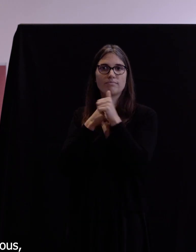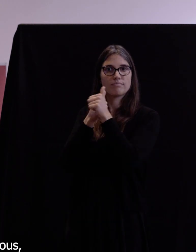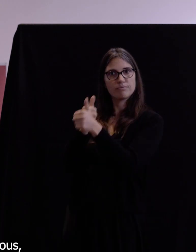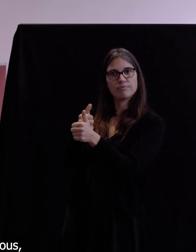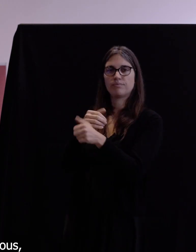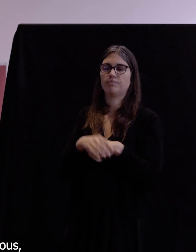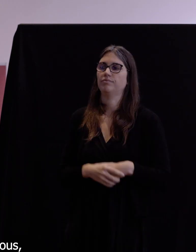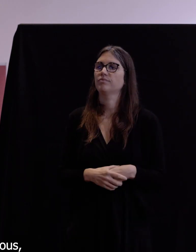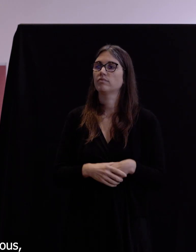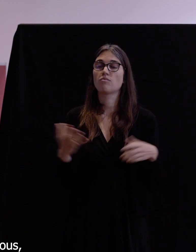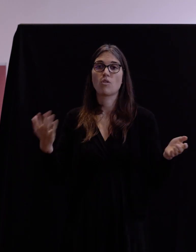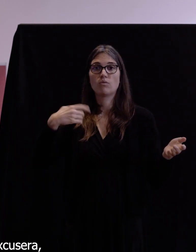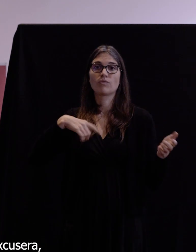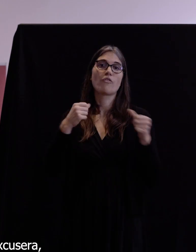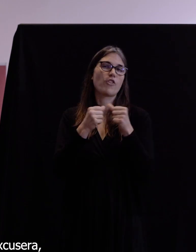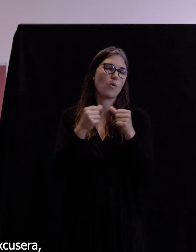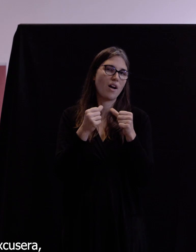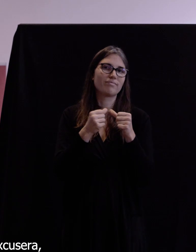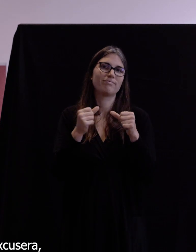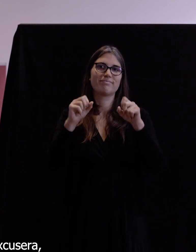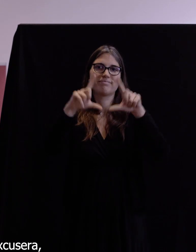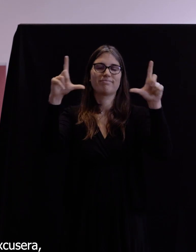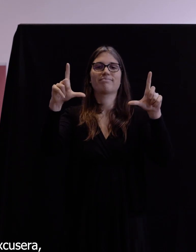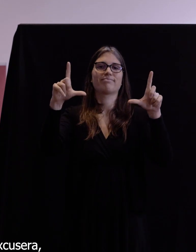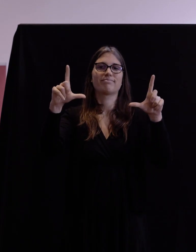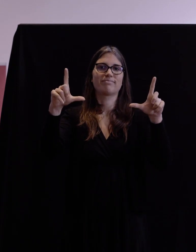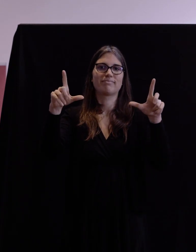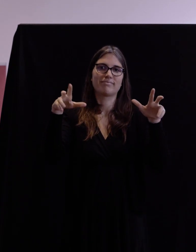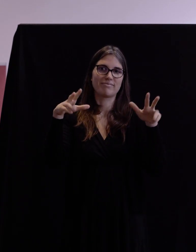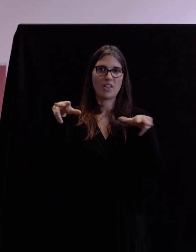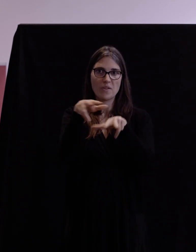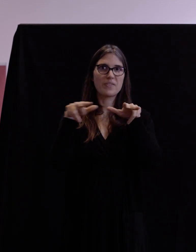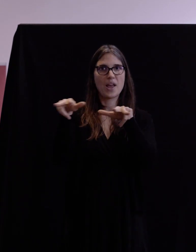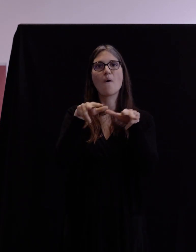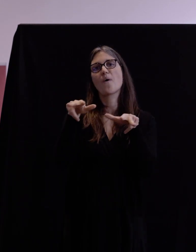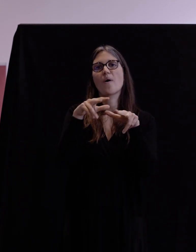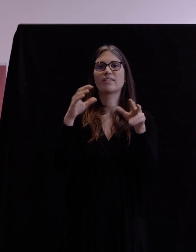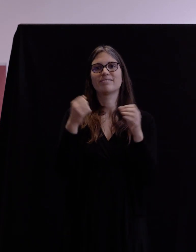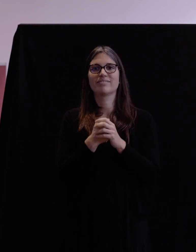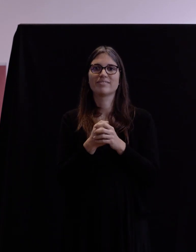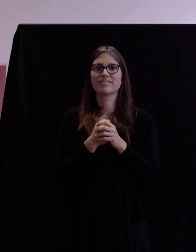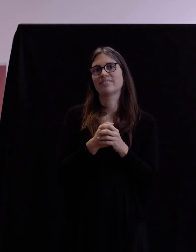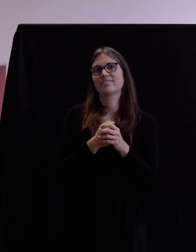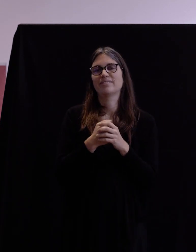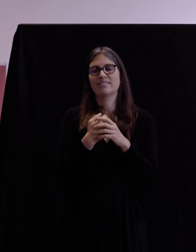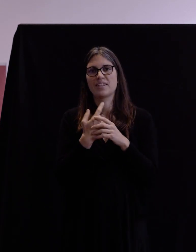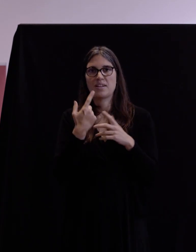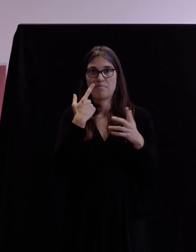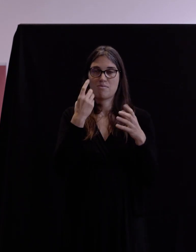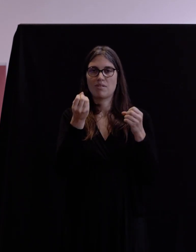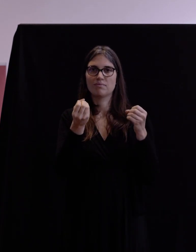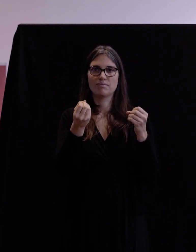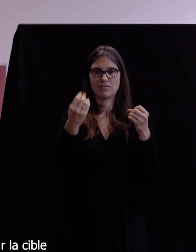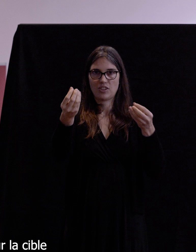Donc nous, on s'aide d'un petit dessin animé, hein, on nous excusera, c'est pour la bonne cause. Espèce de vidéocéation, ça leur permet